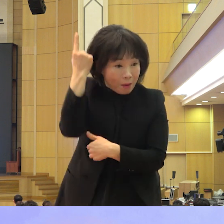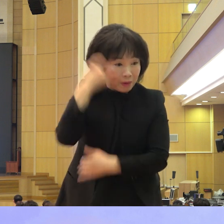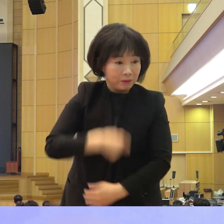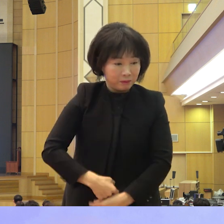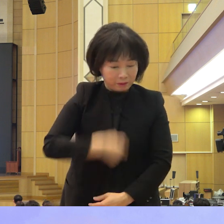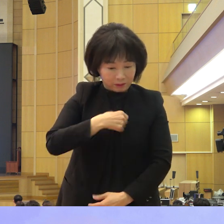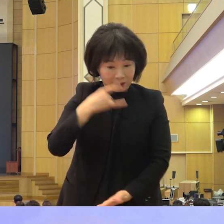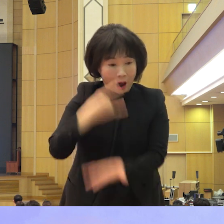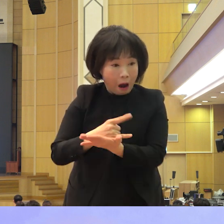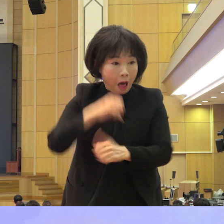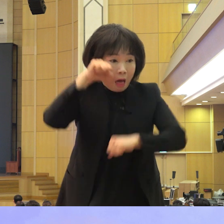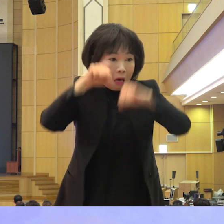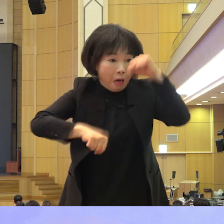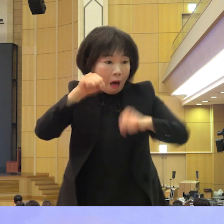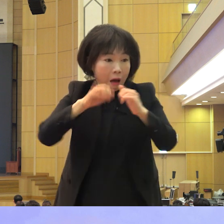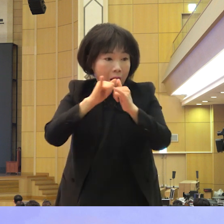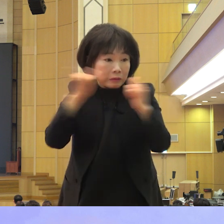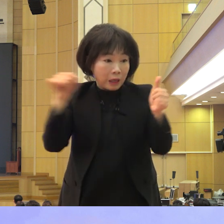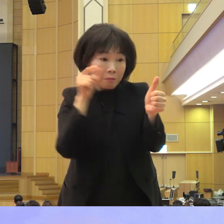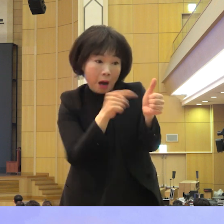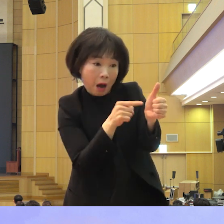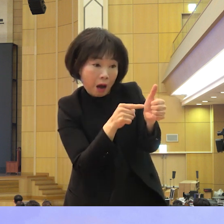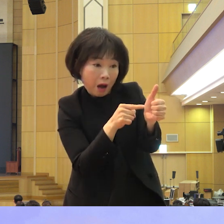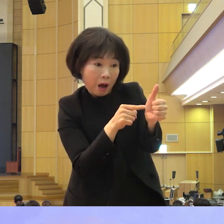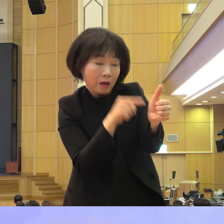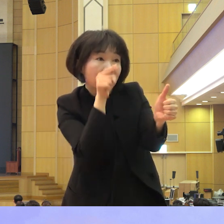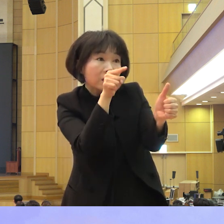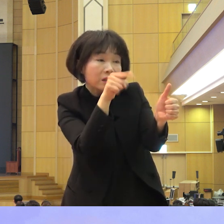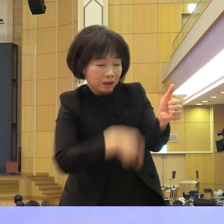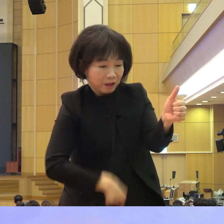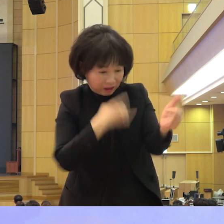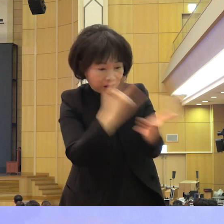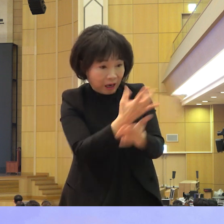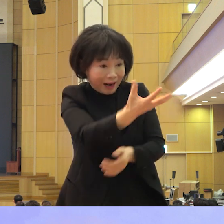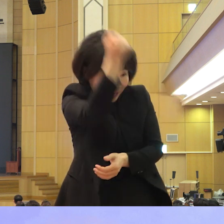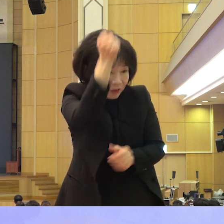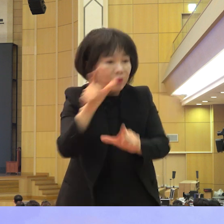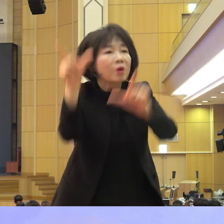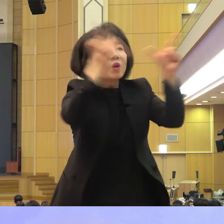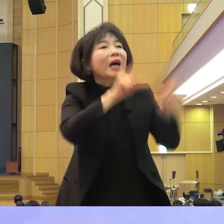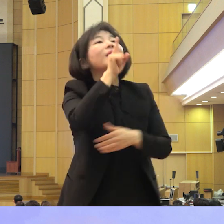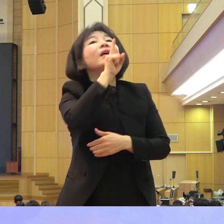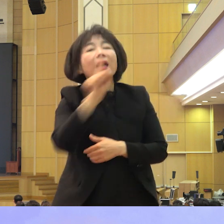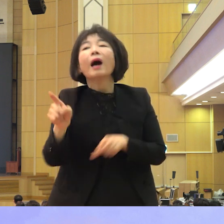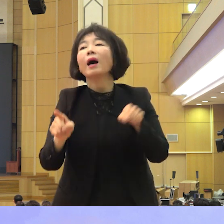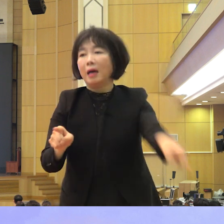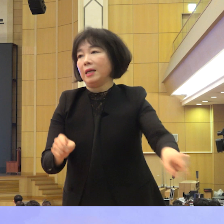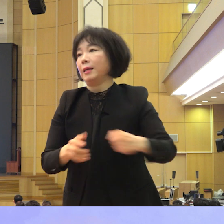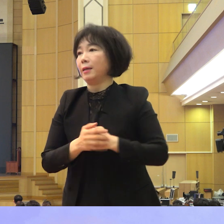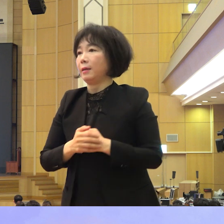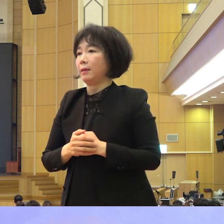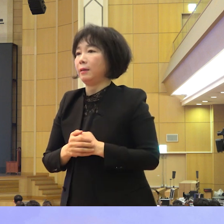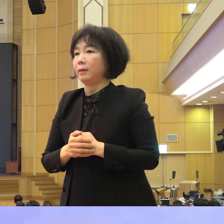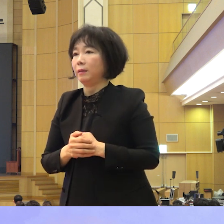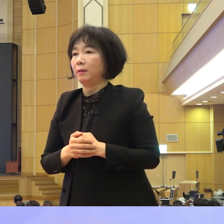말미암는 의를 행하는 사람은 그 의로 살리라